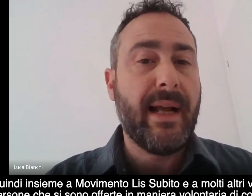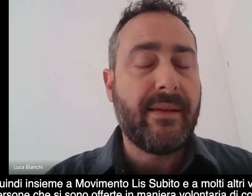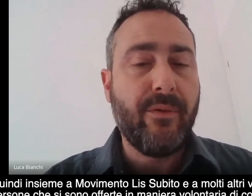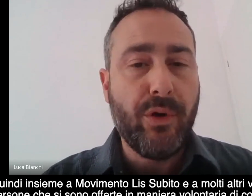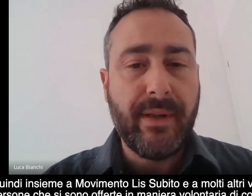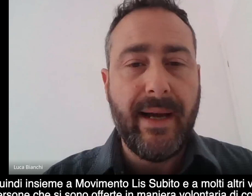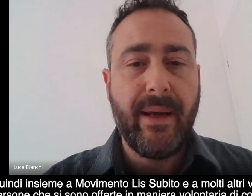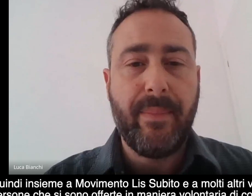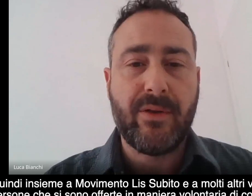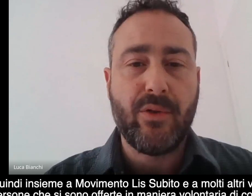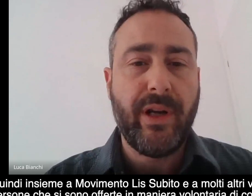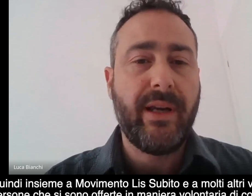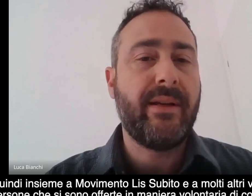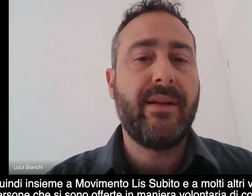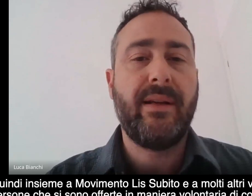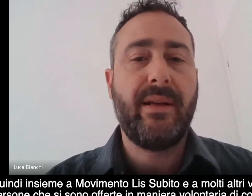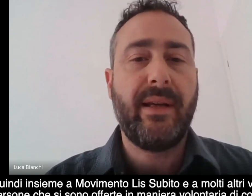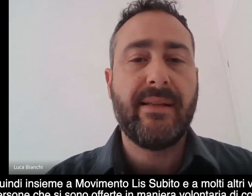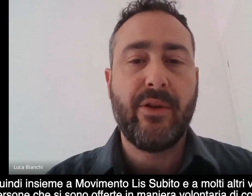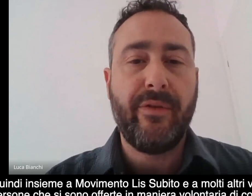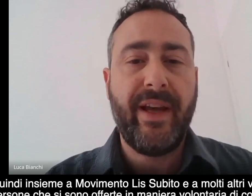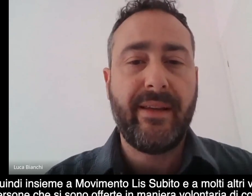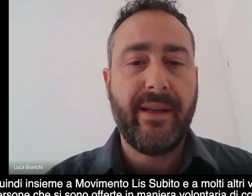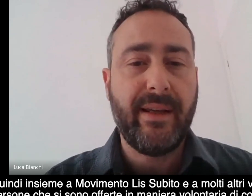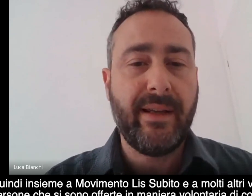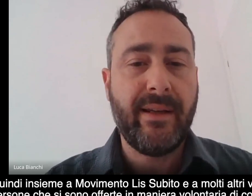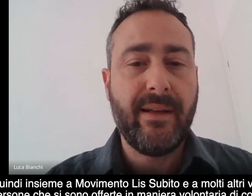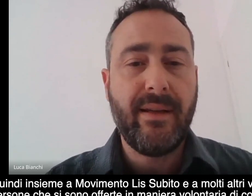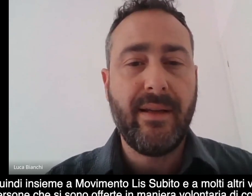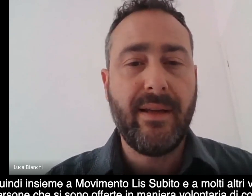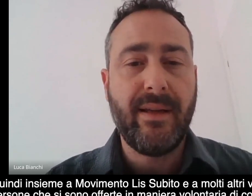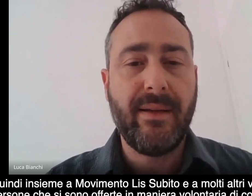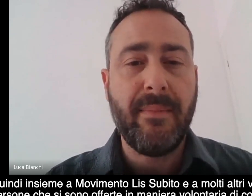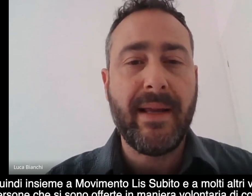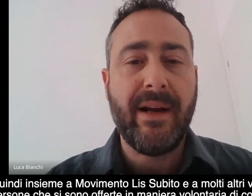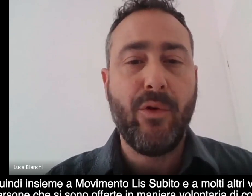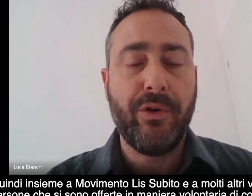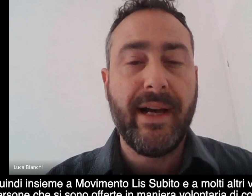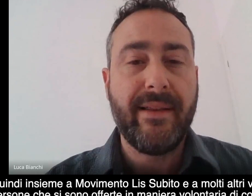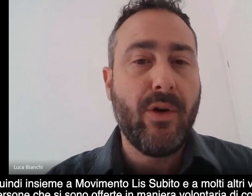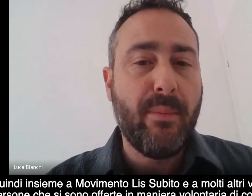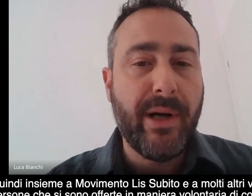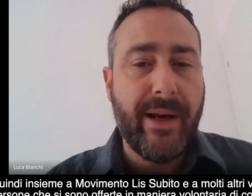altri volontari e persone che si sono offerte in maniera volontaria di collaborare come